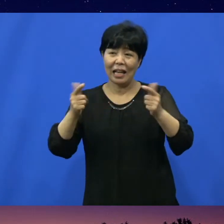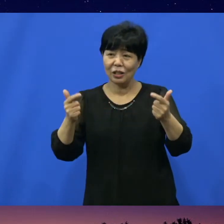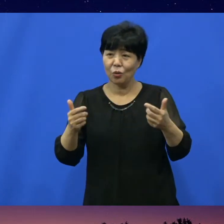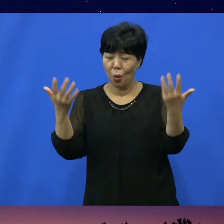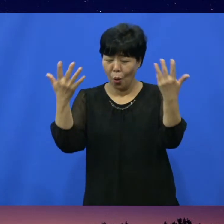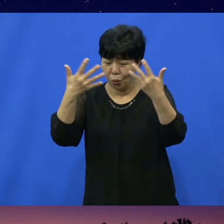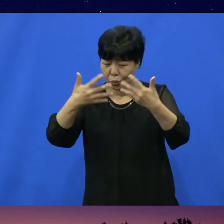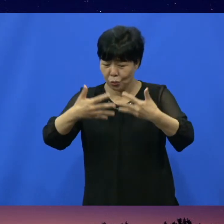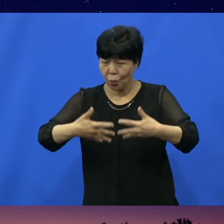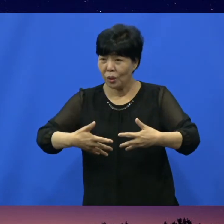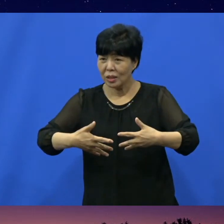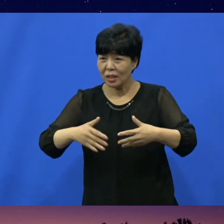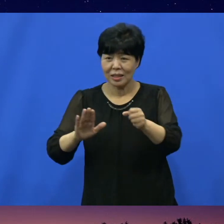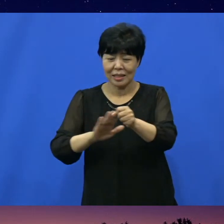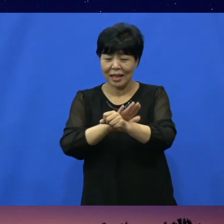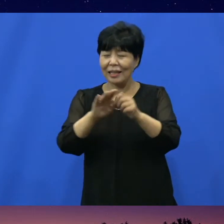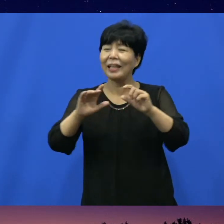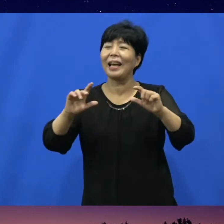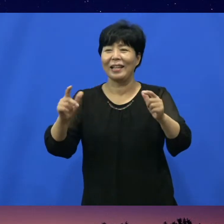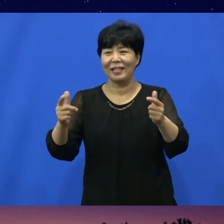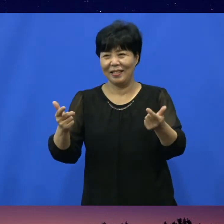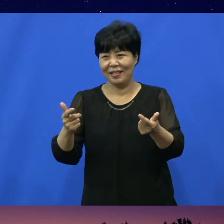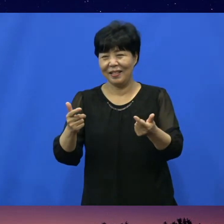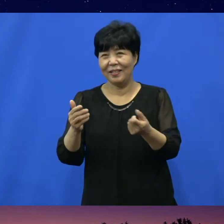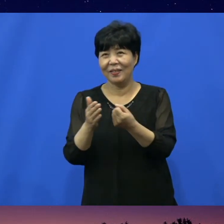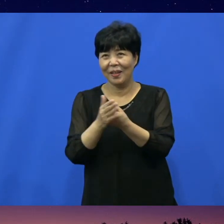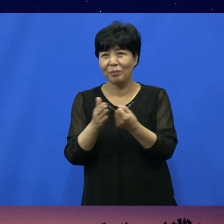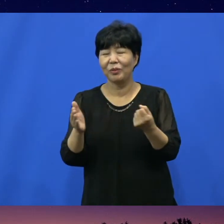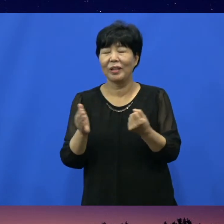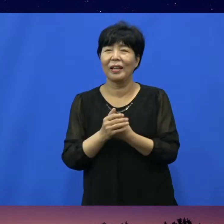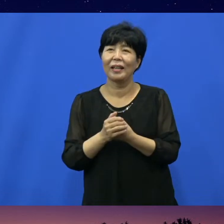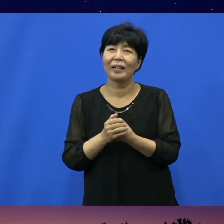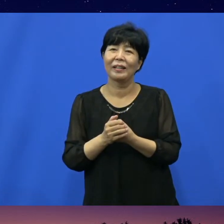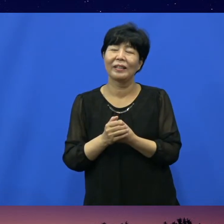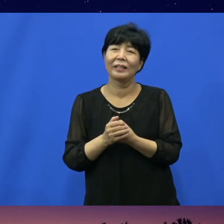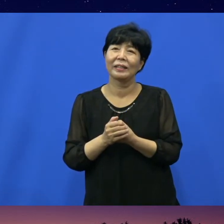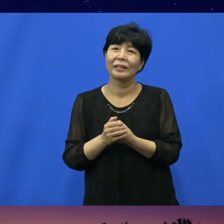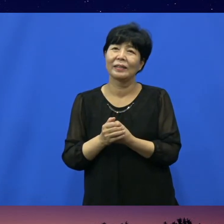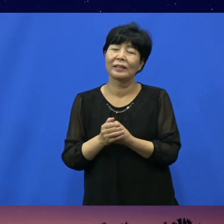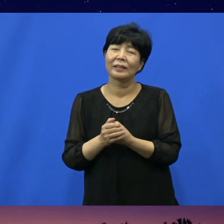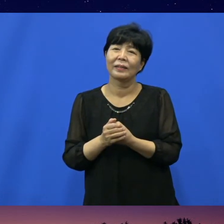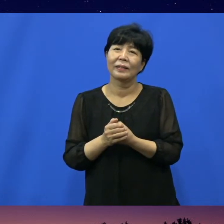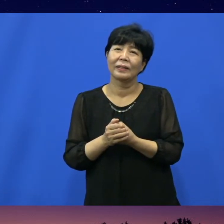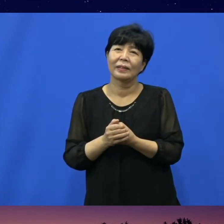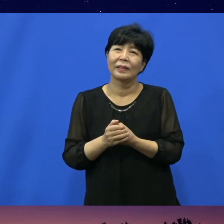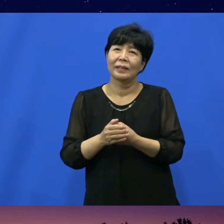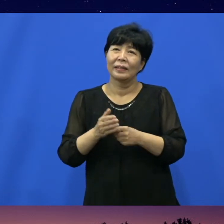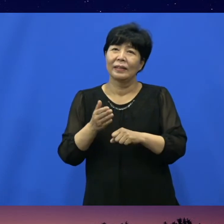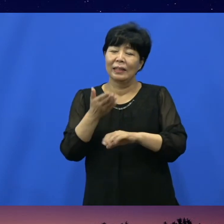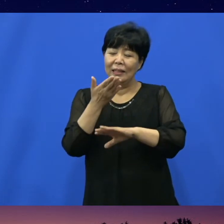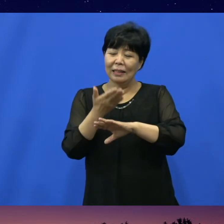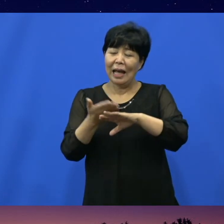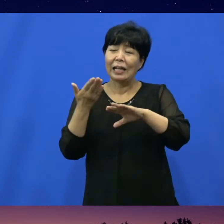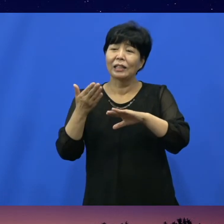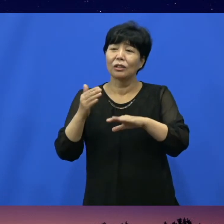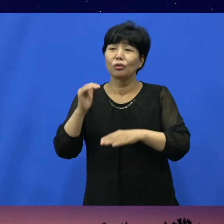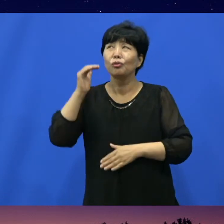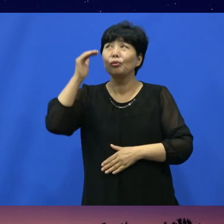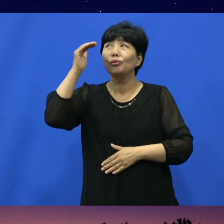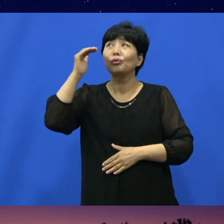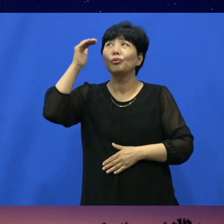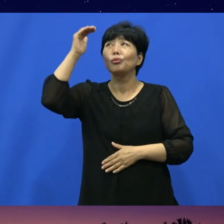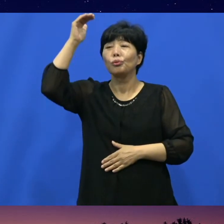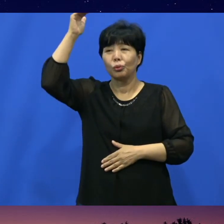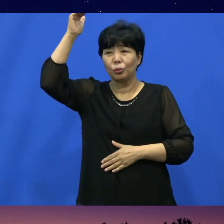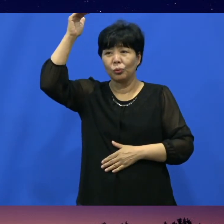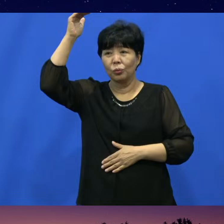그 사랑을 경험한 사람은 그 사랑의 성화를 본 거죠. 다른 차원의 사랑을 받은 거예요. 그러니까 그